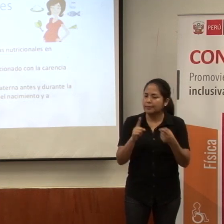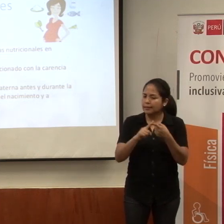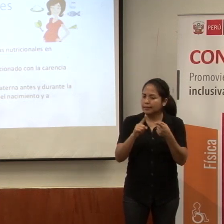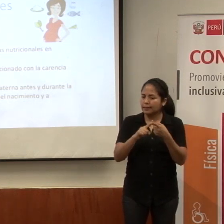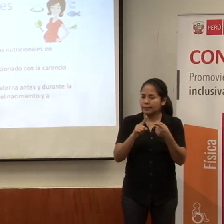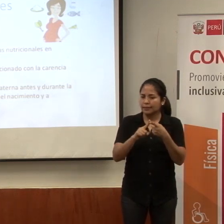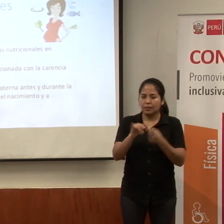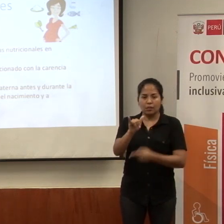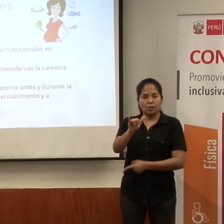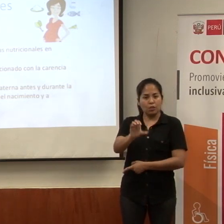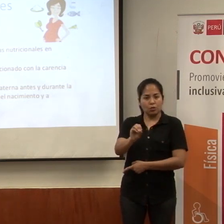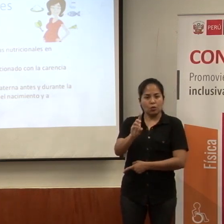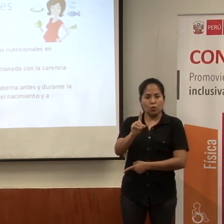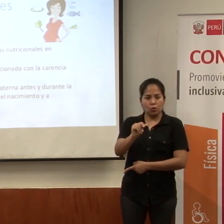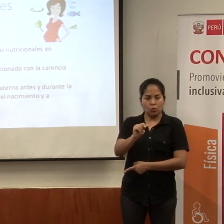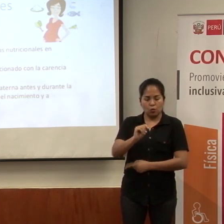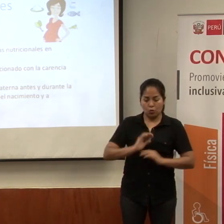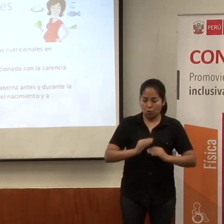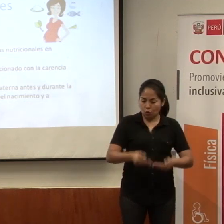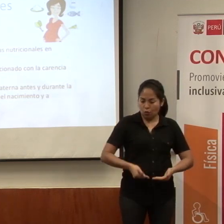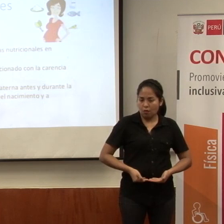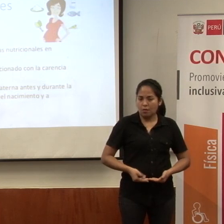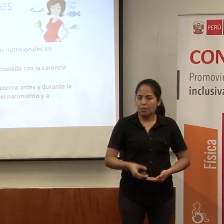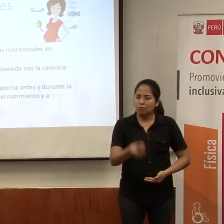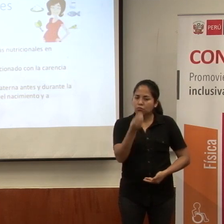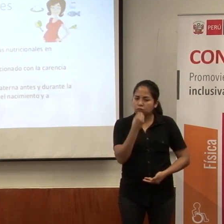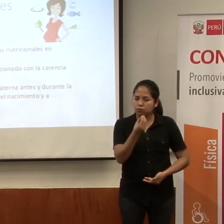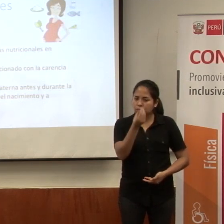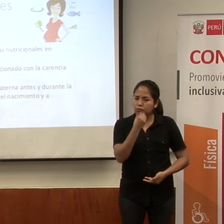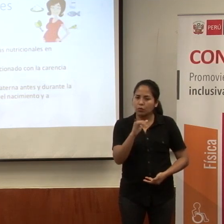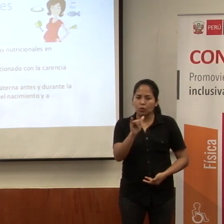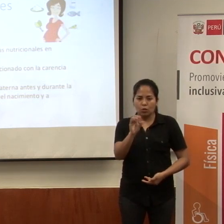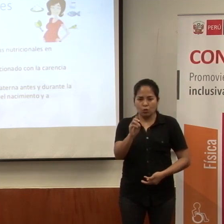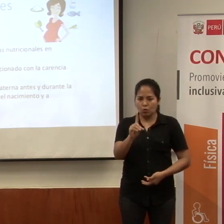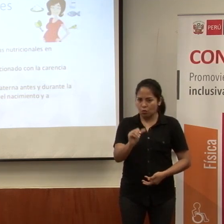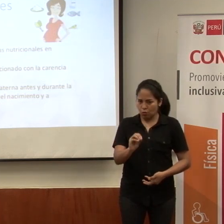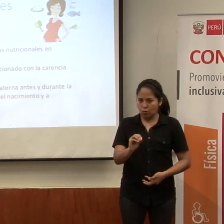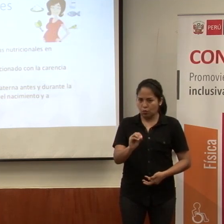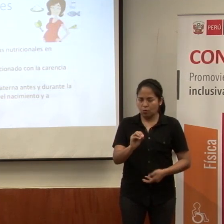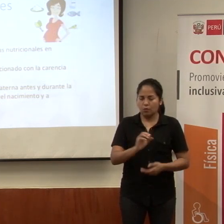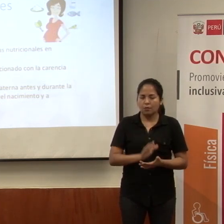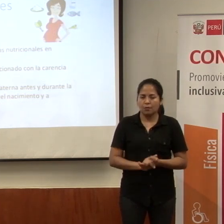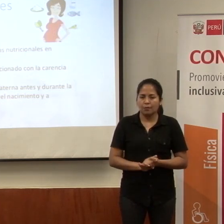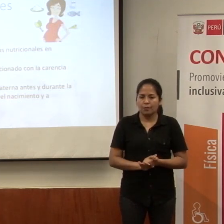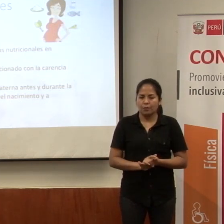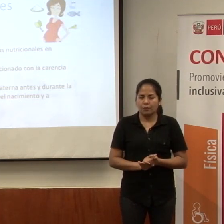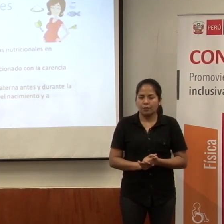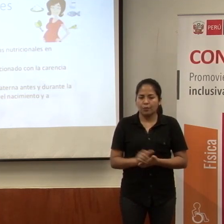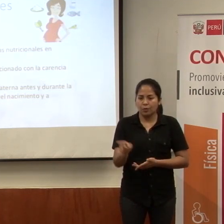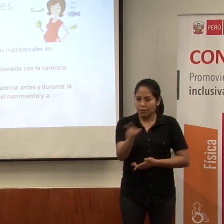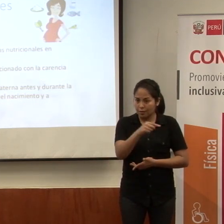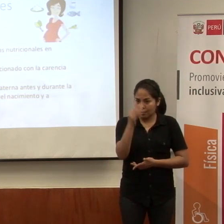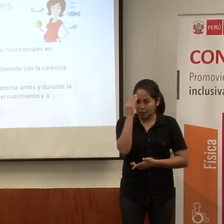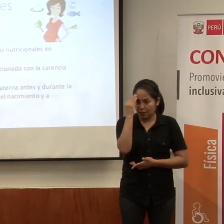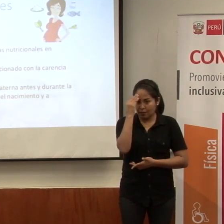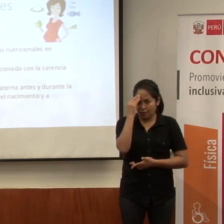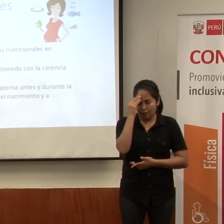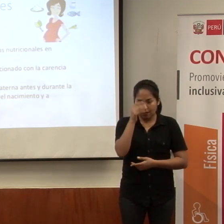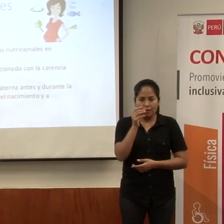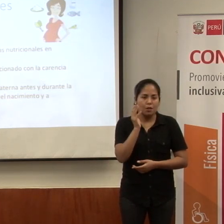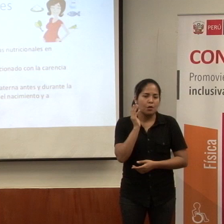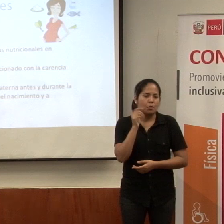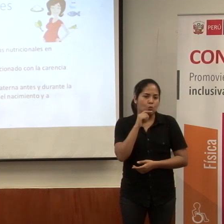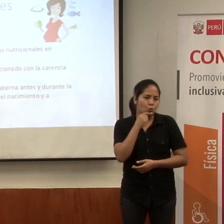de yodo durante el embarazo, ¿no? Porque como ustedes saben, el hecho de que una gestante, primero